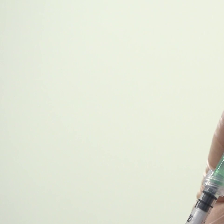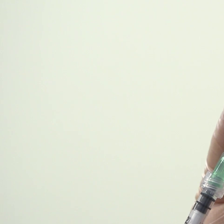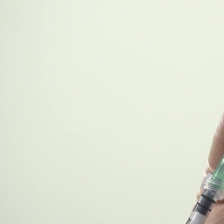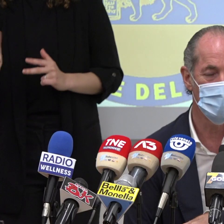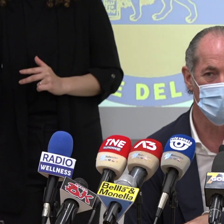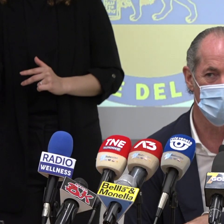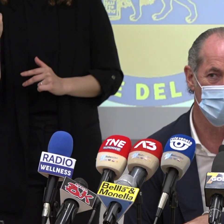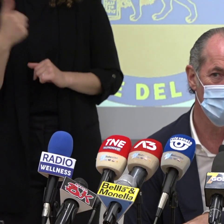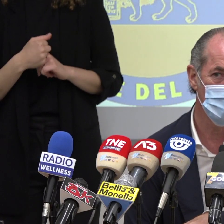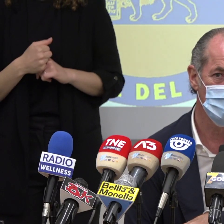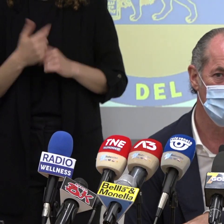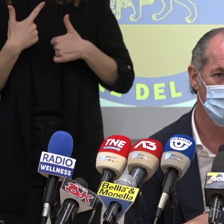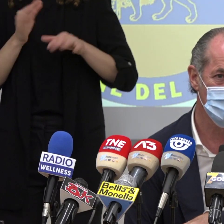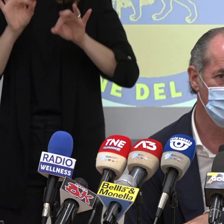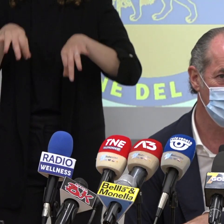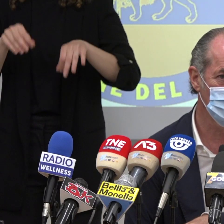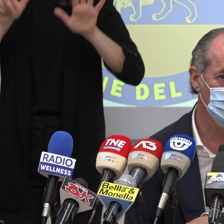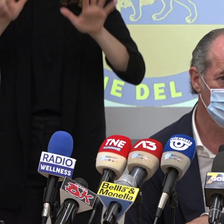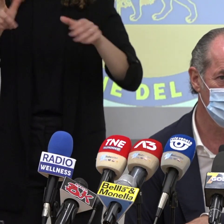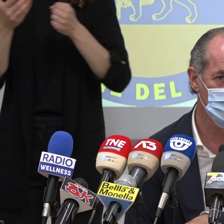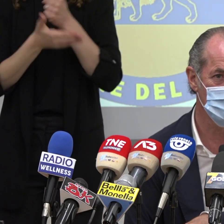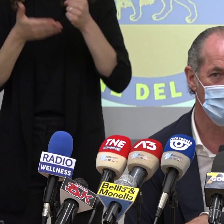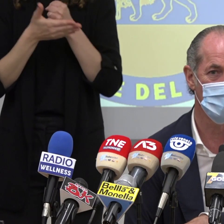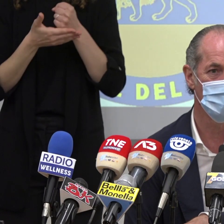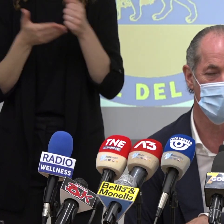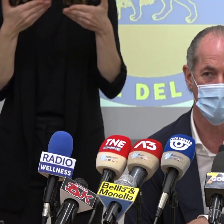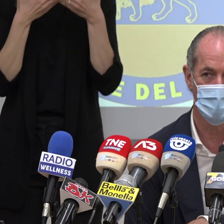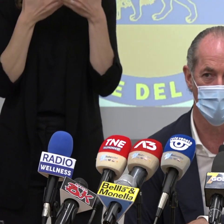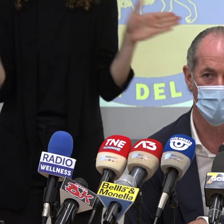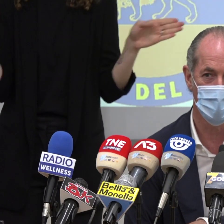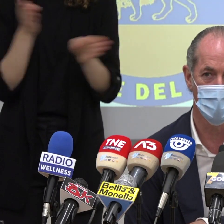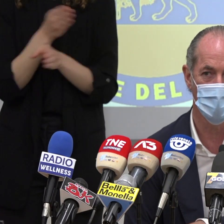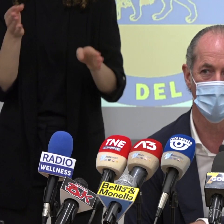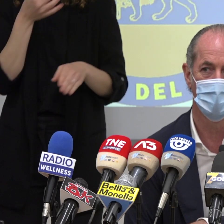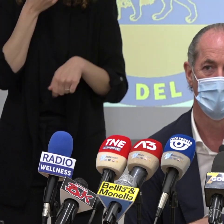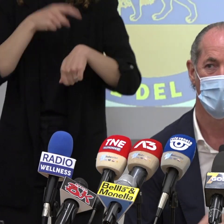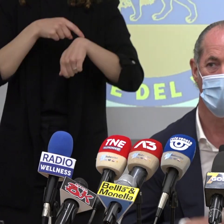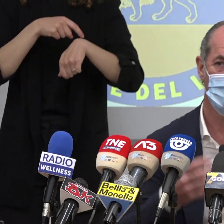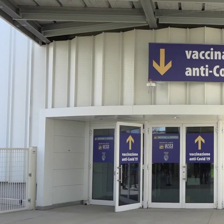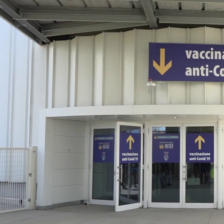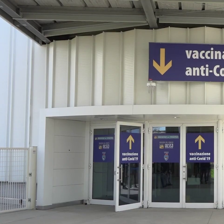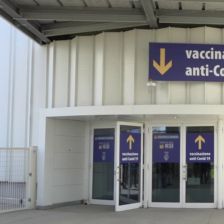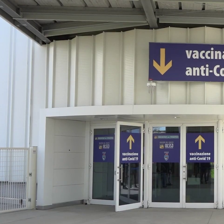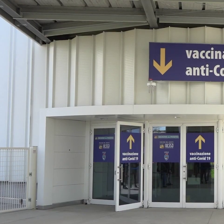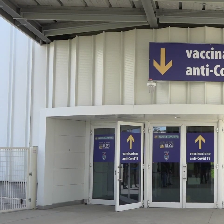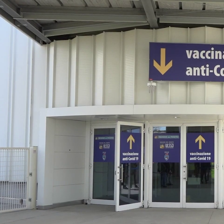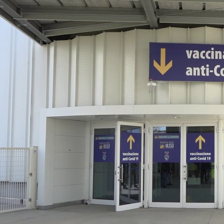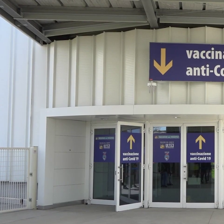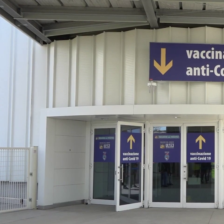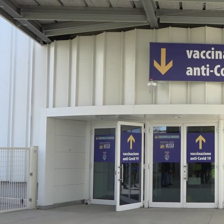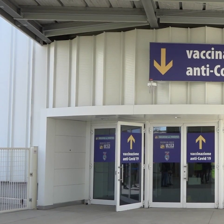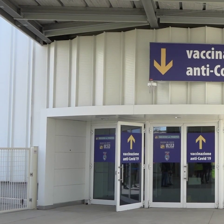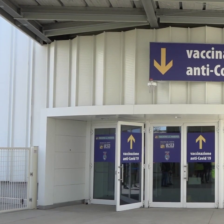giorni, ha fatto intendere il presidente del Veneto Luca Zaia, che ha anche evidenziato come sarà riservata l'attenzione agli operatori dei centri